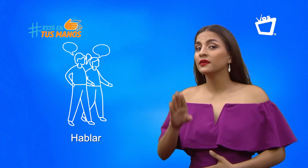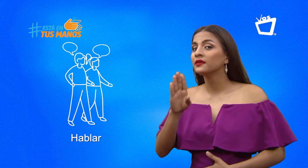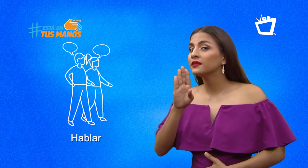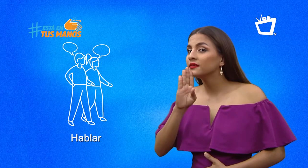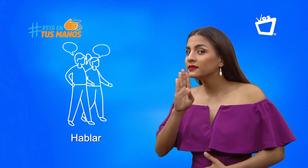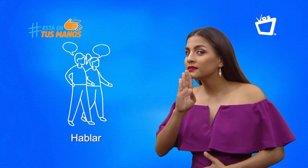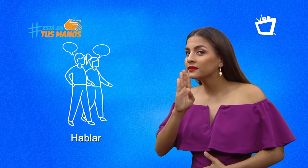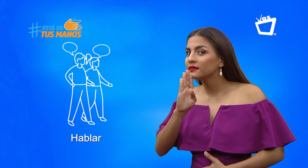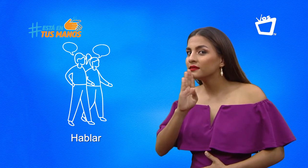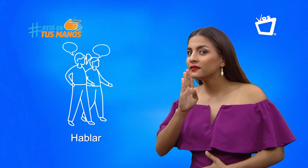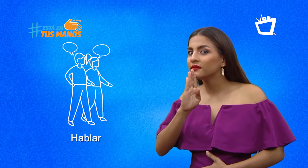hablar